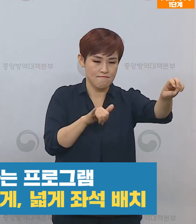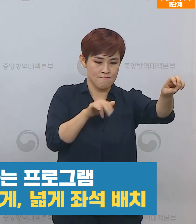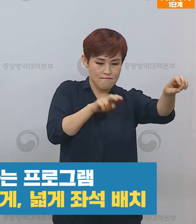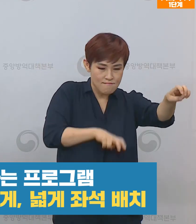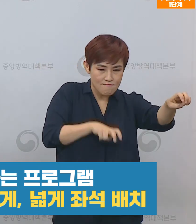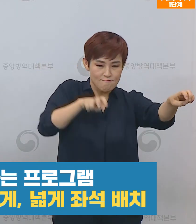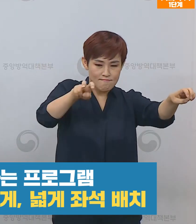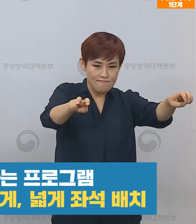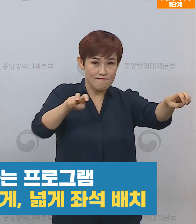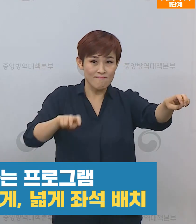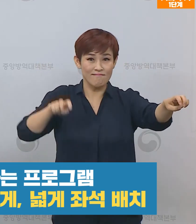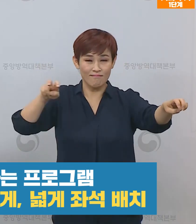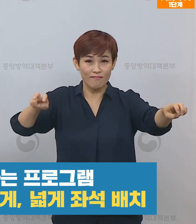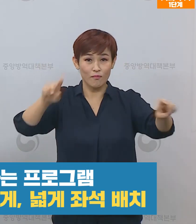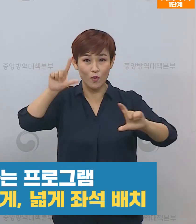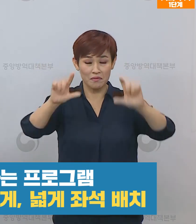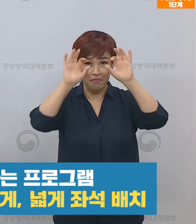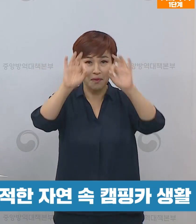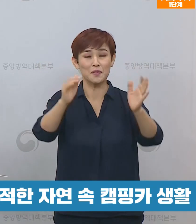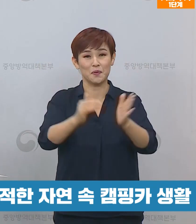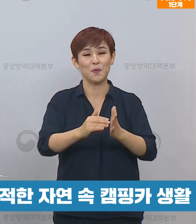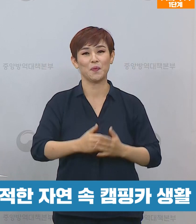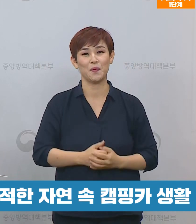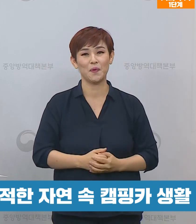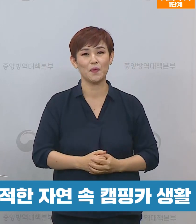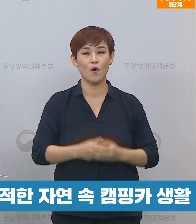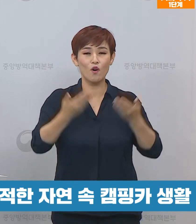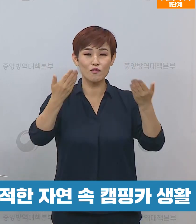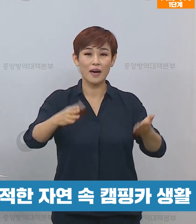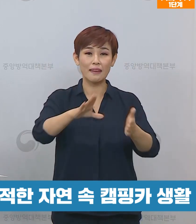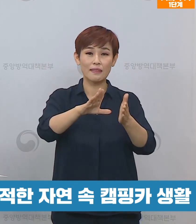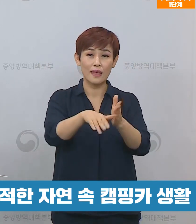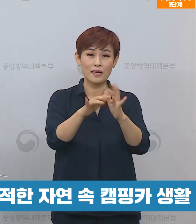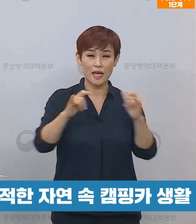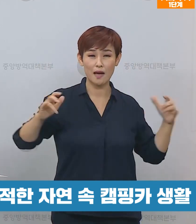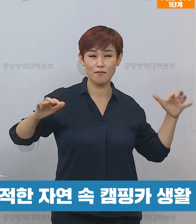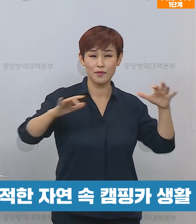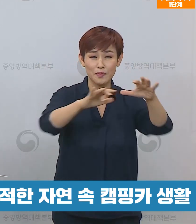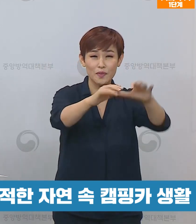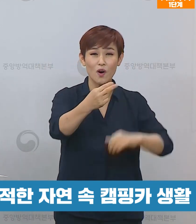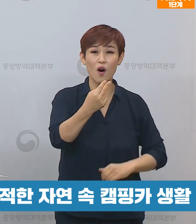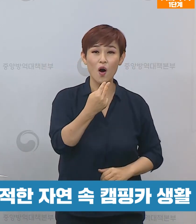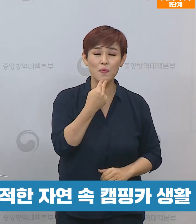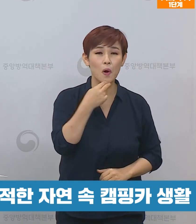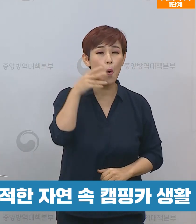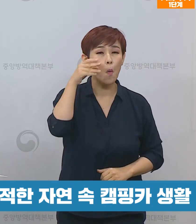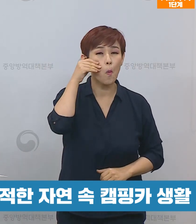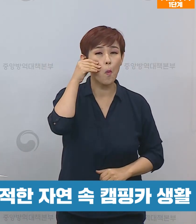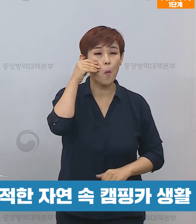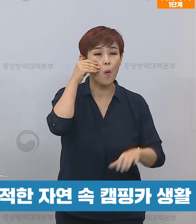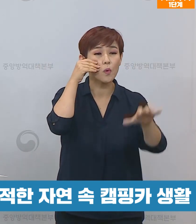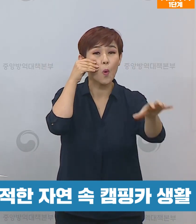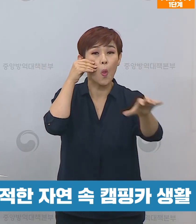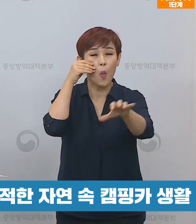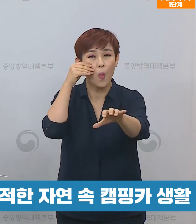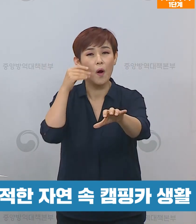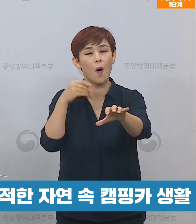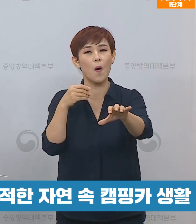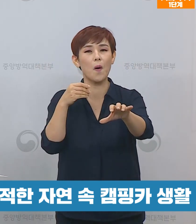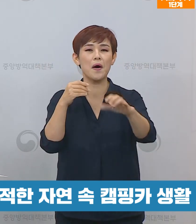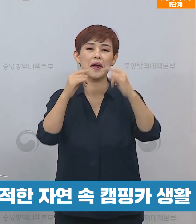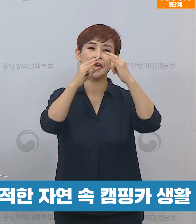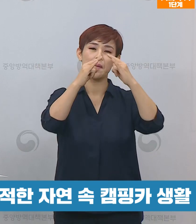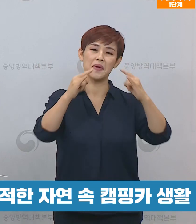있게 넓게 좌석을 배치하고 휴가철에 사람이 붐비지 않는 한적한 자연 속에서